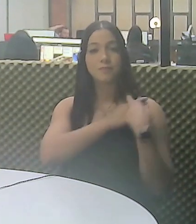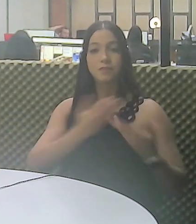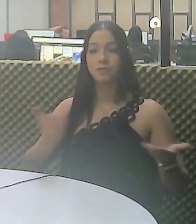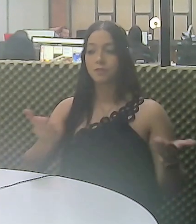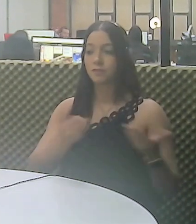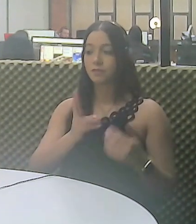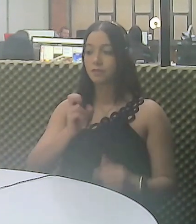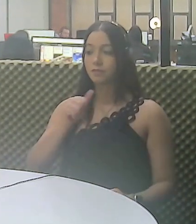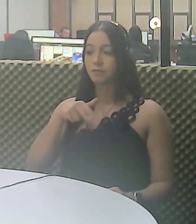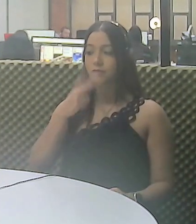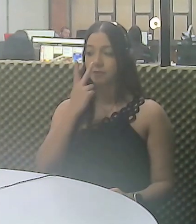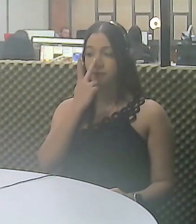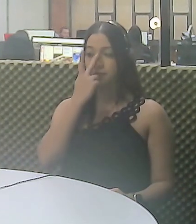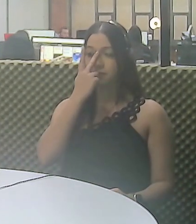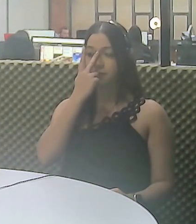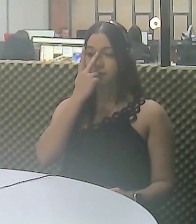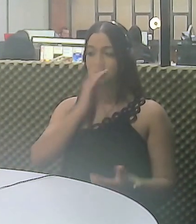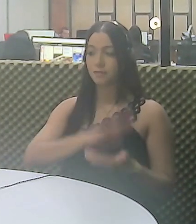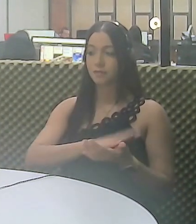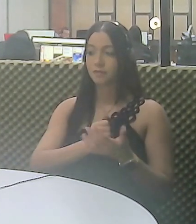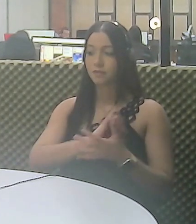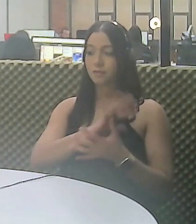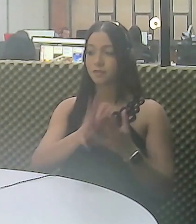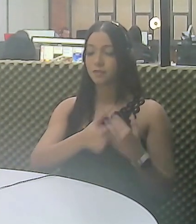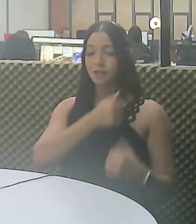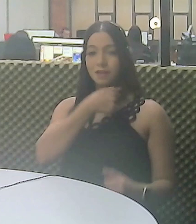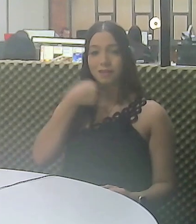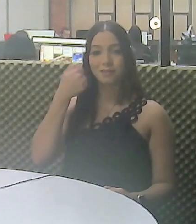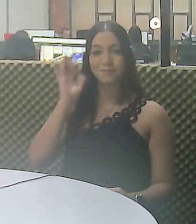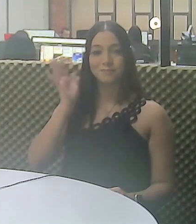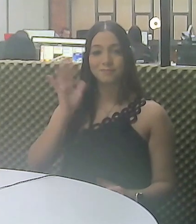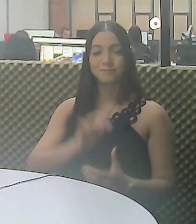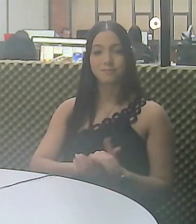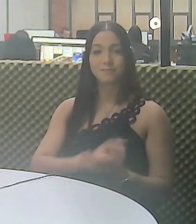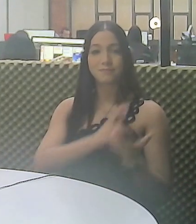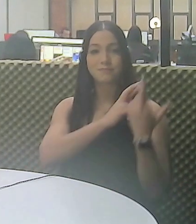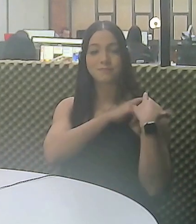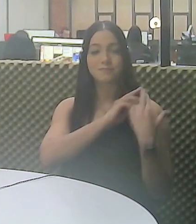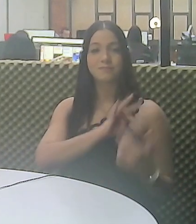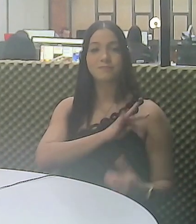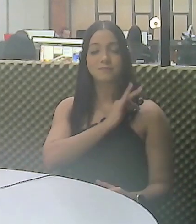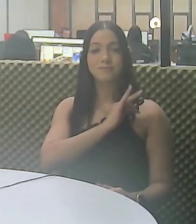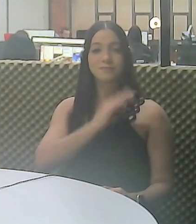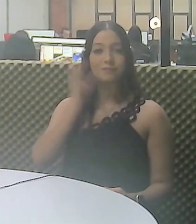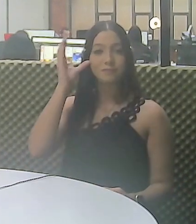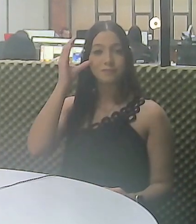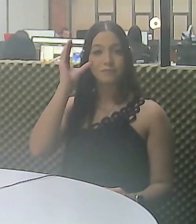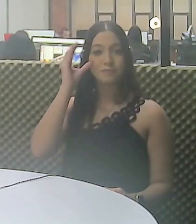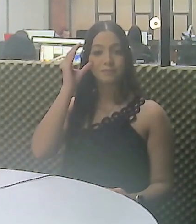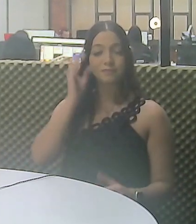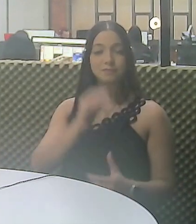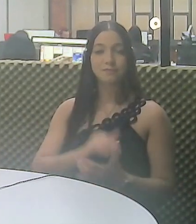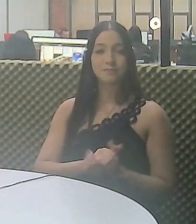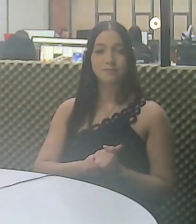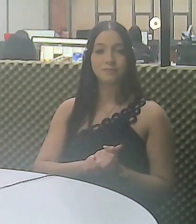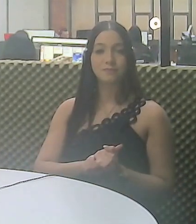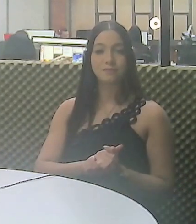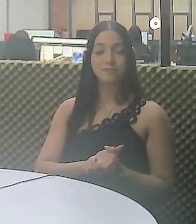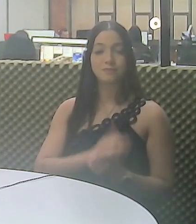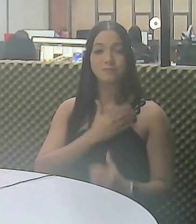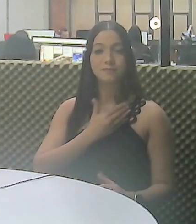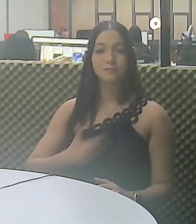edição, Vanessa Gianotti. Tradução em Libras, Amanda Valentim. Responsável técnico, Cristiano